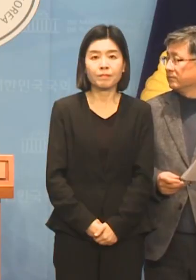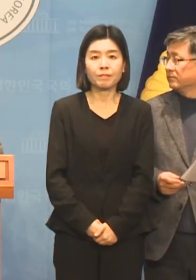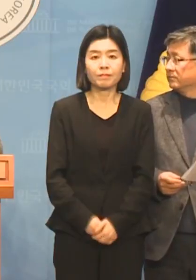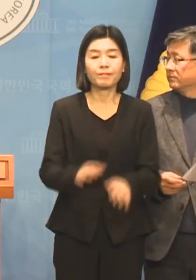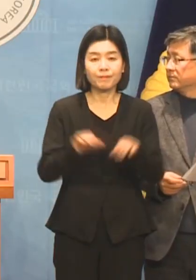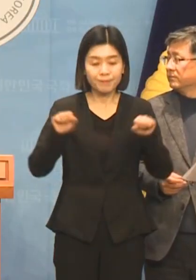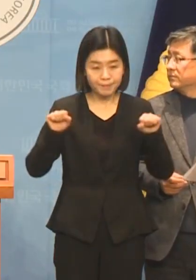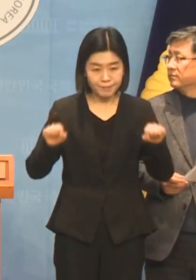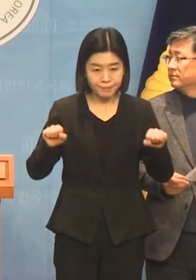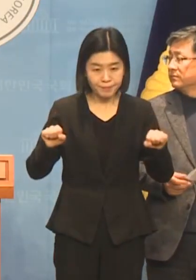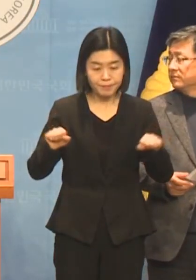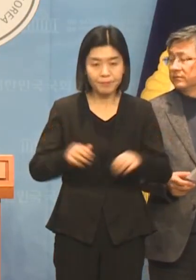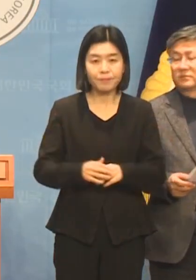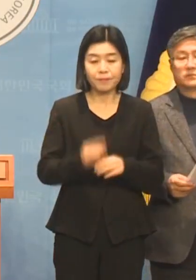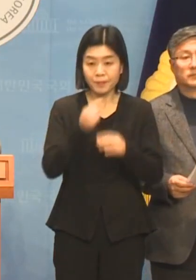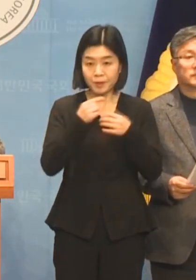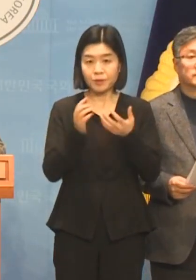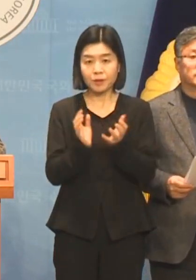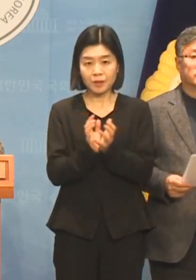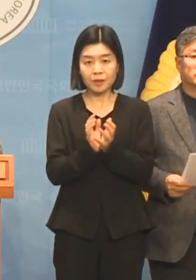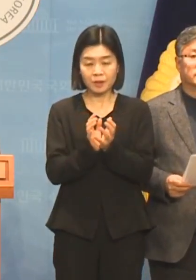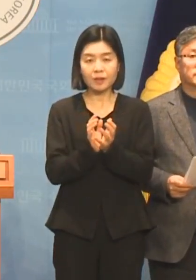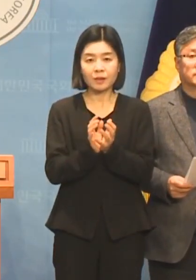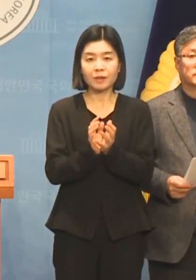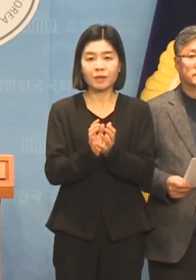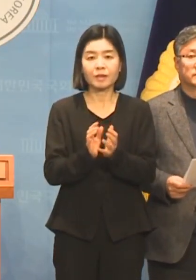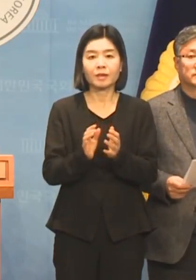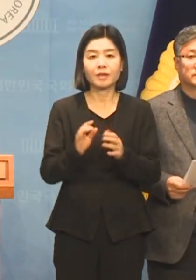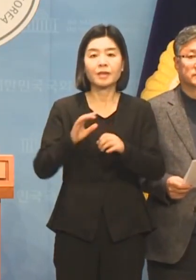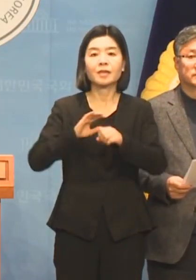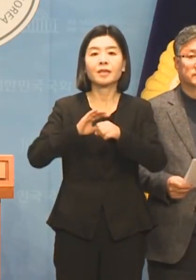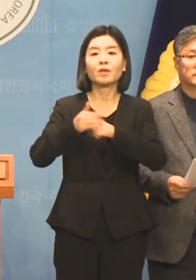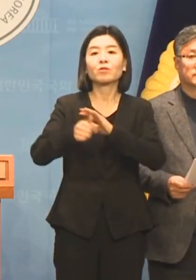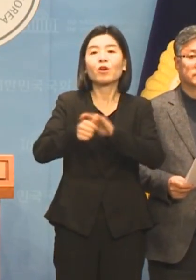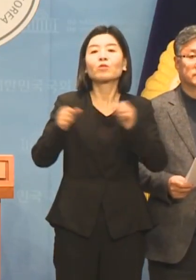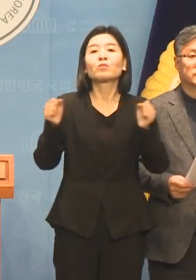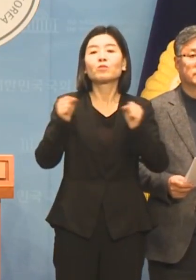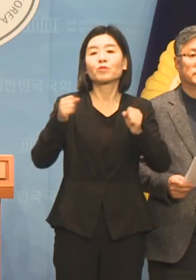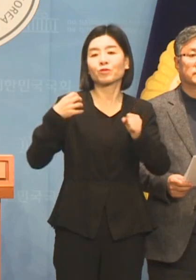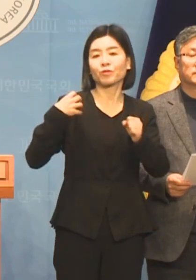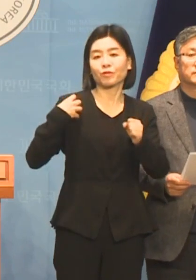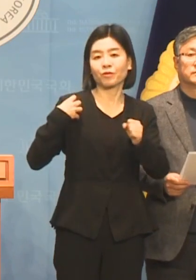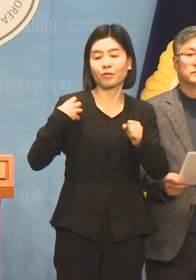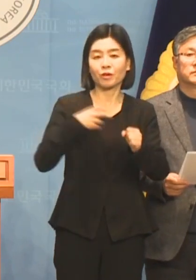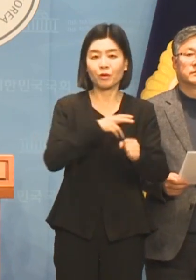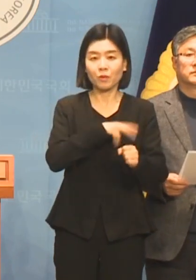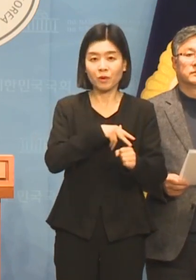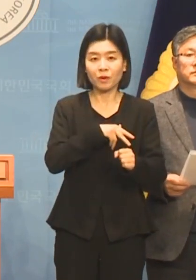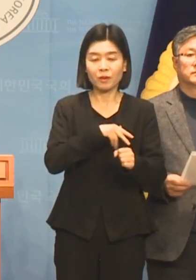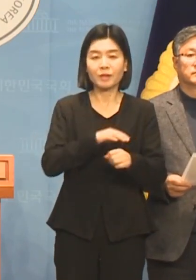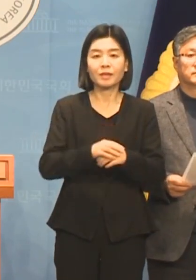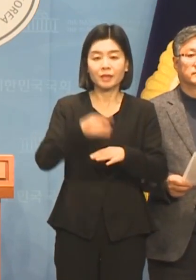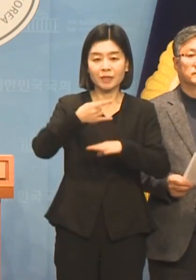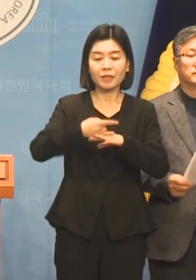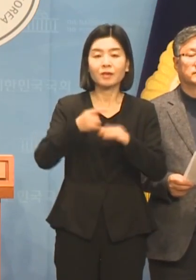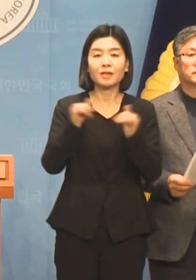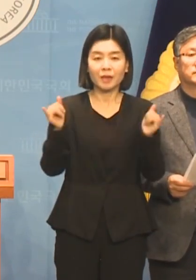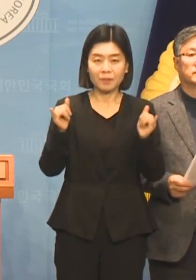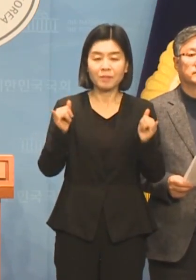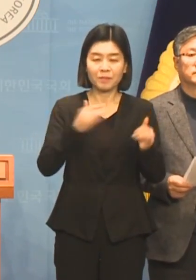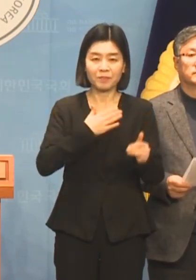예, 안녕하십니까. 더불어민주당에서 대구 경북의 목소리를 대표하고 있는 경북 의성 사람